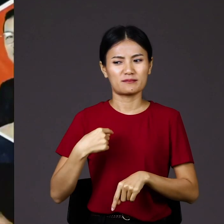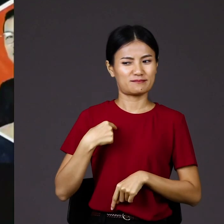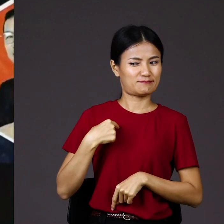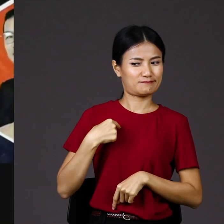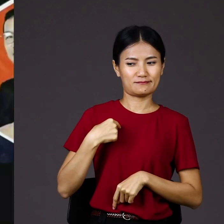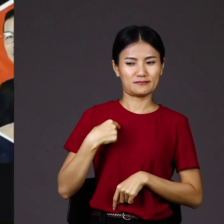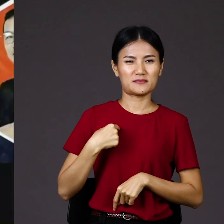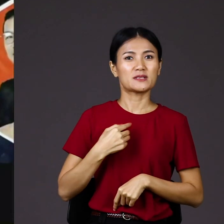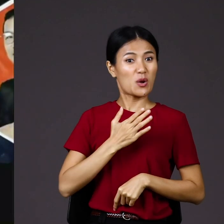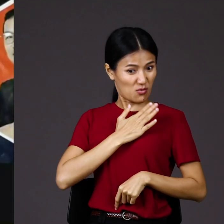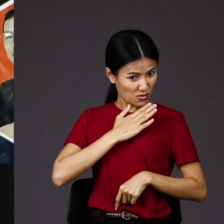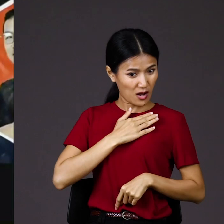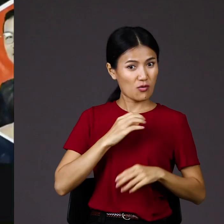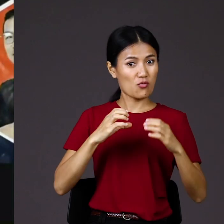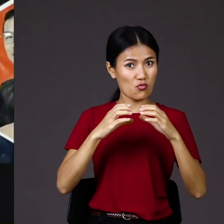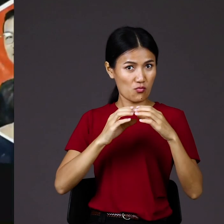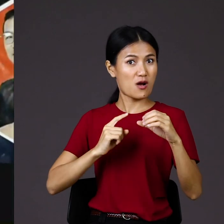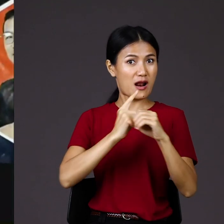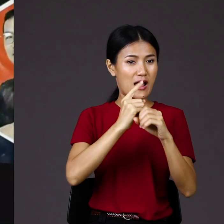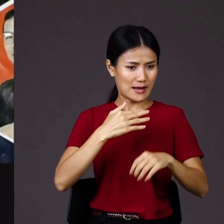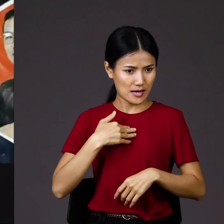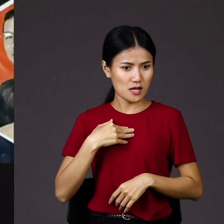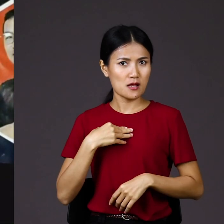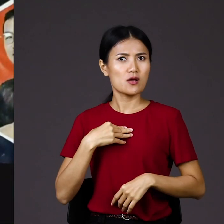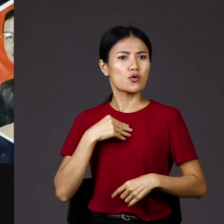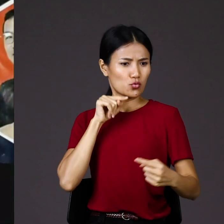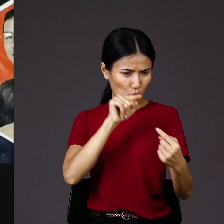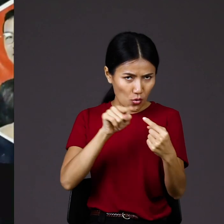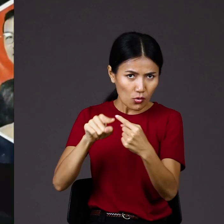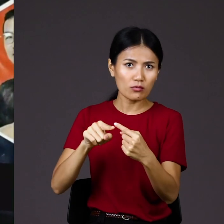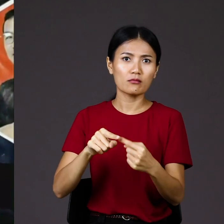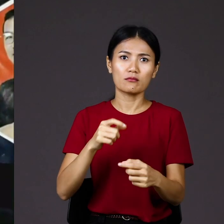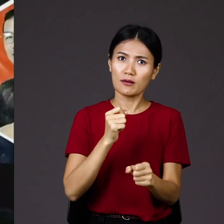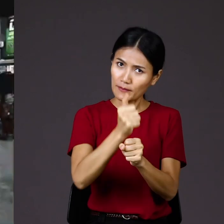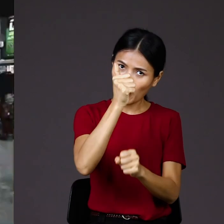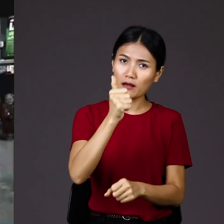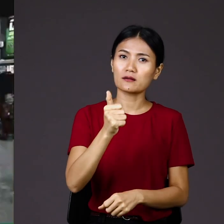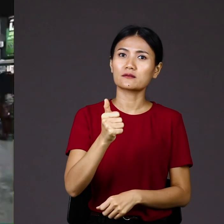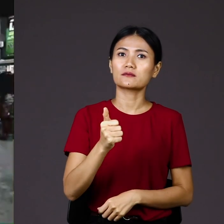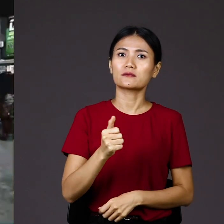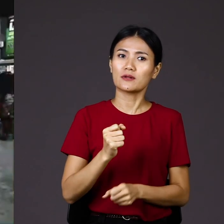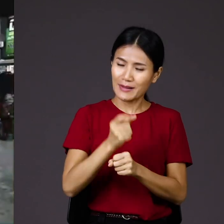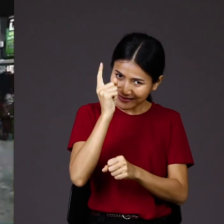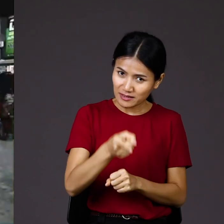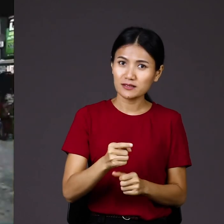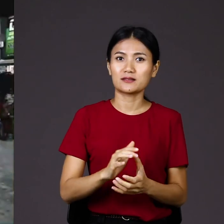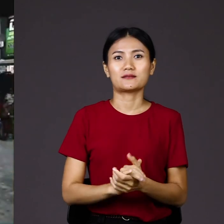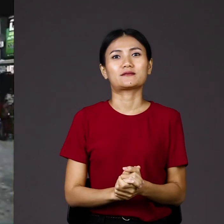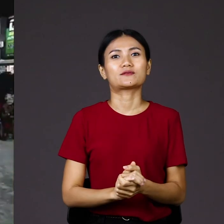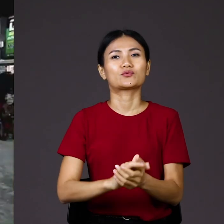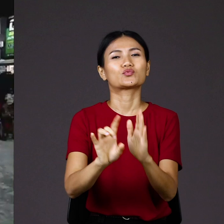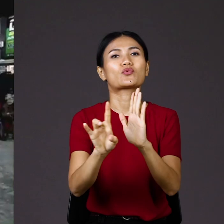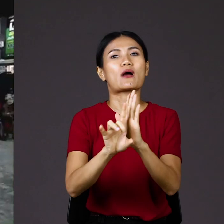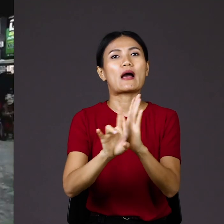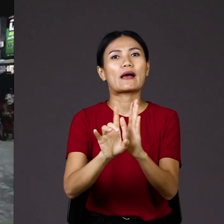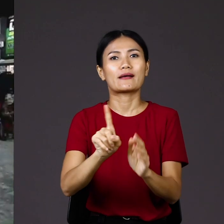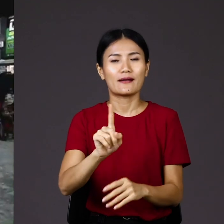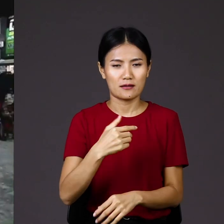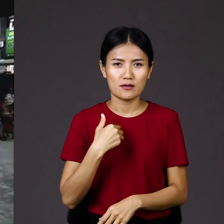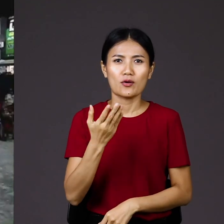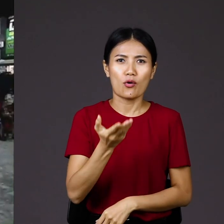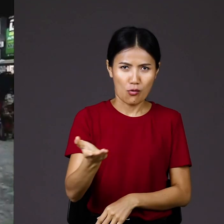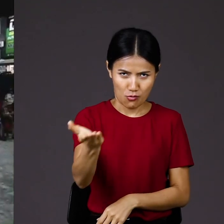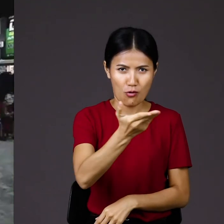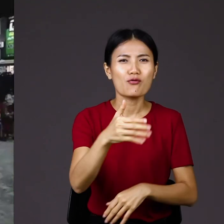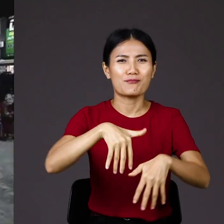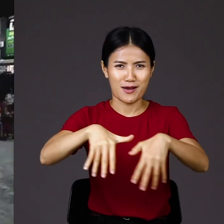ที่ตอบโจทย์และทำได้จริงและทำเพื่อประชาชนจริงๆสุดท้ายนะครับขอเชิญชวนวิงว